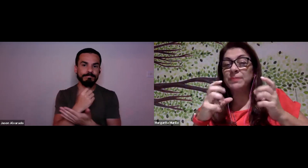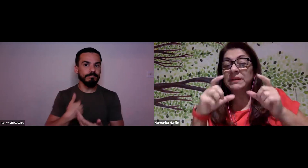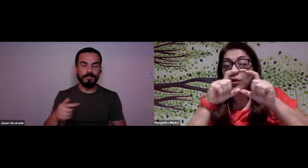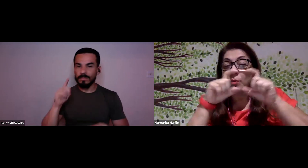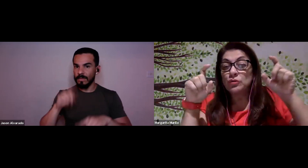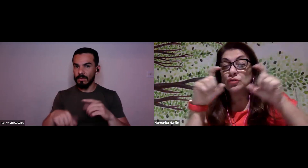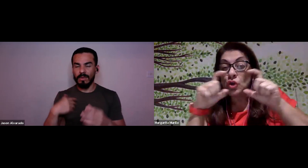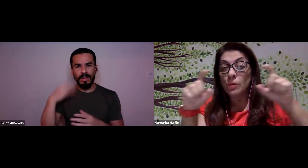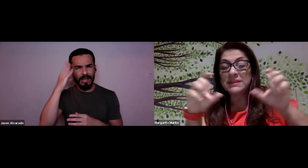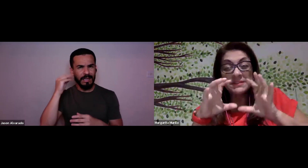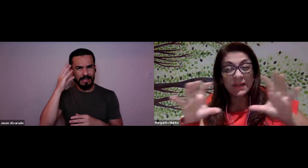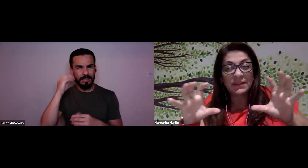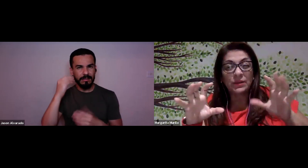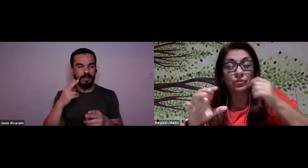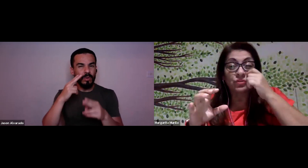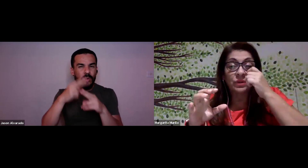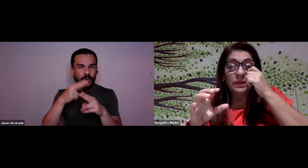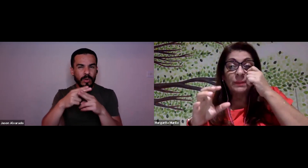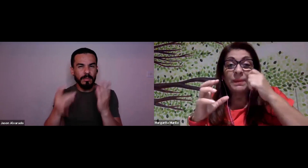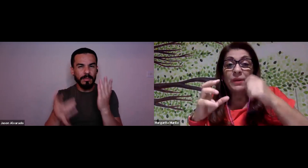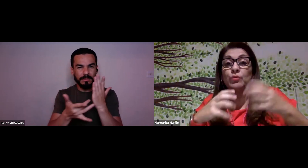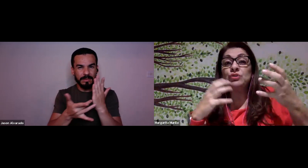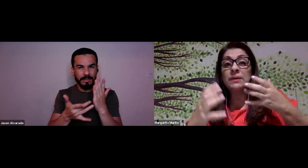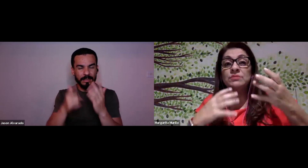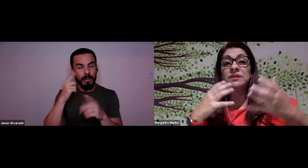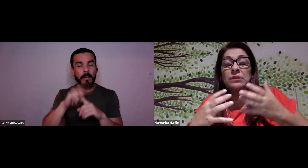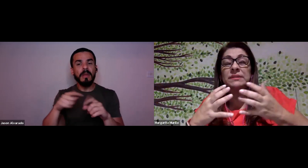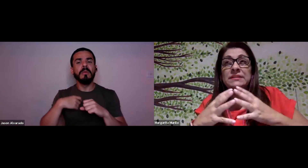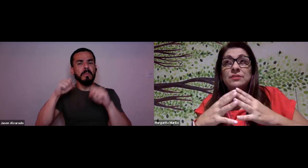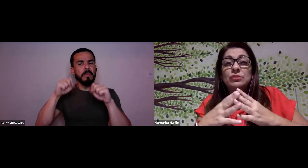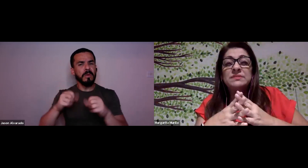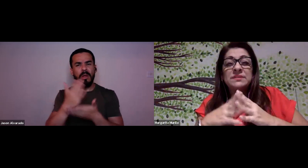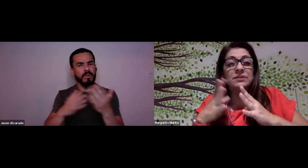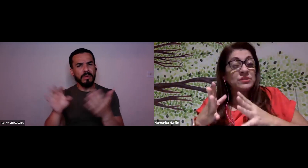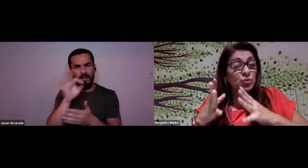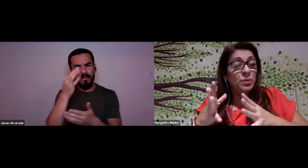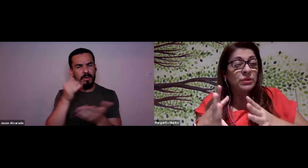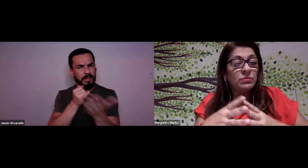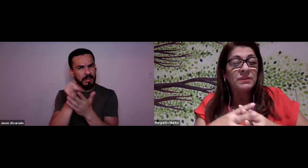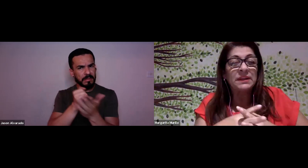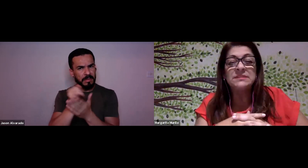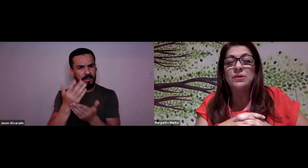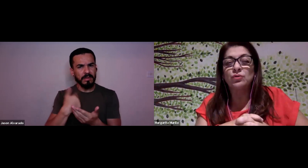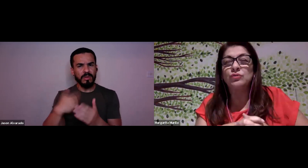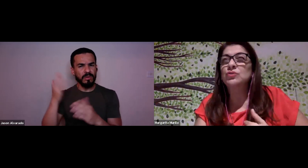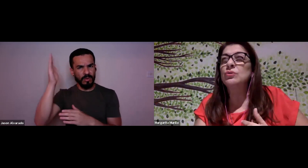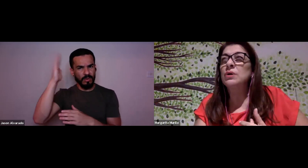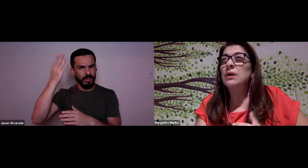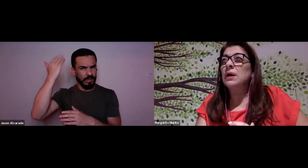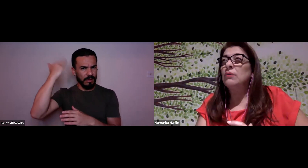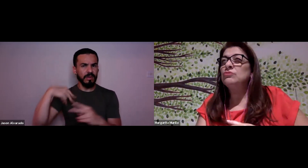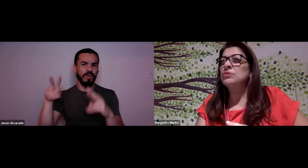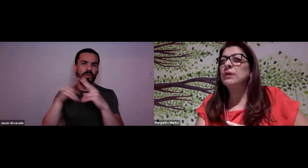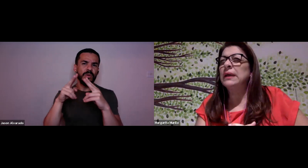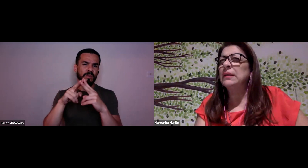soy tan experta como en los nombres técnicos pero podríamos de alguna manera hacer una investigación estuve en una conferencia y conozco